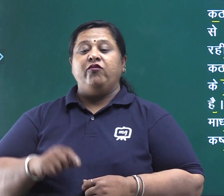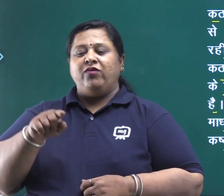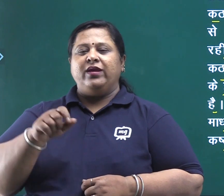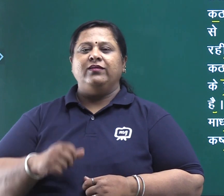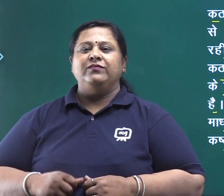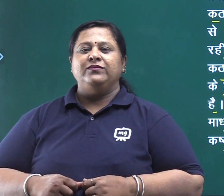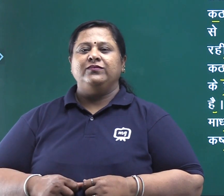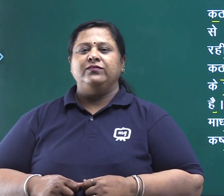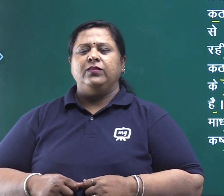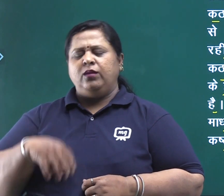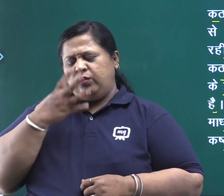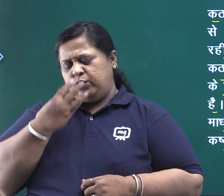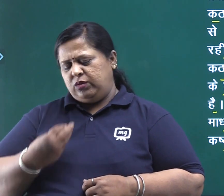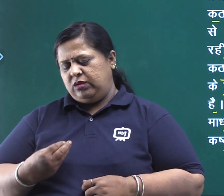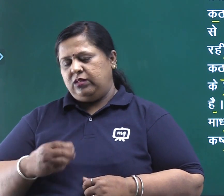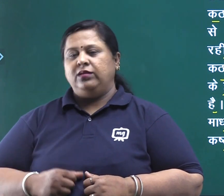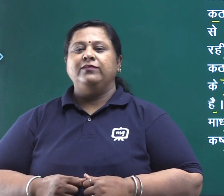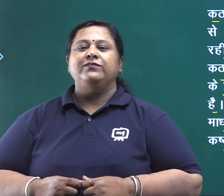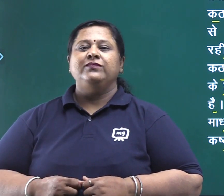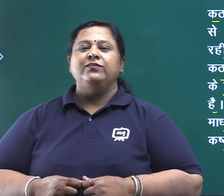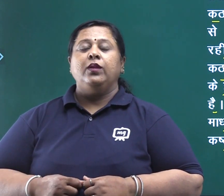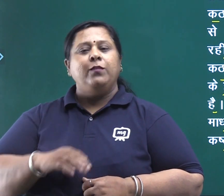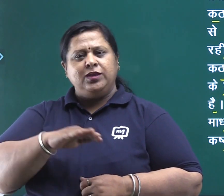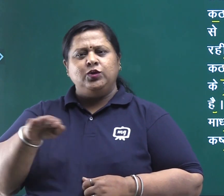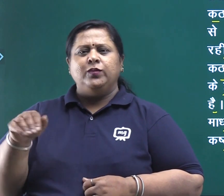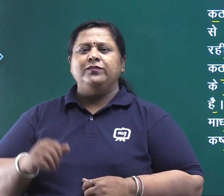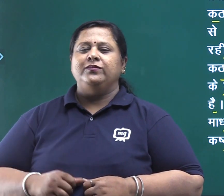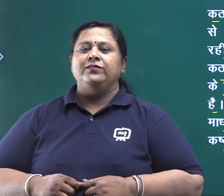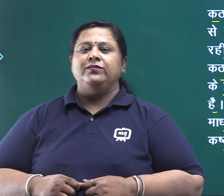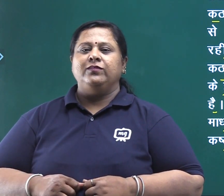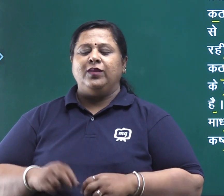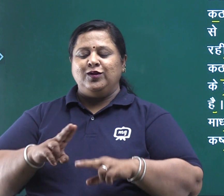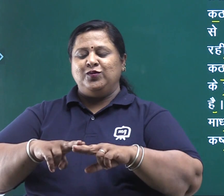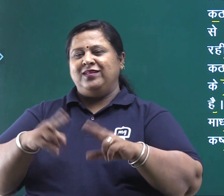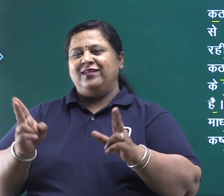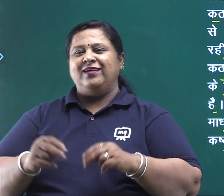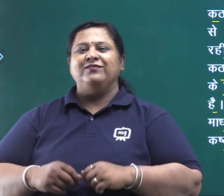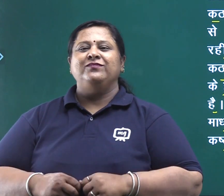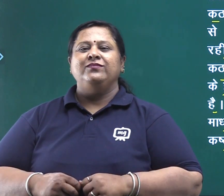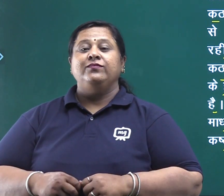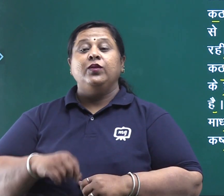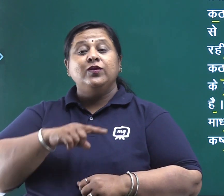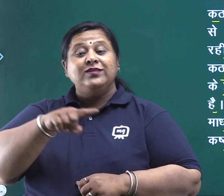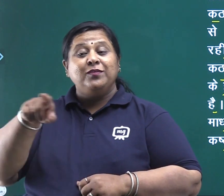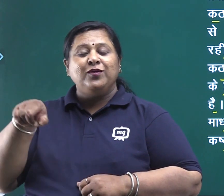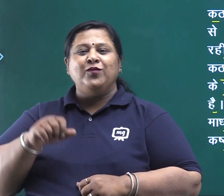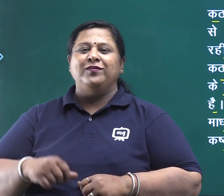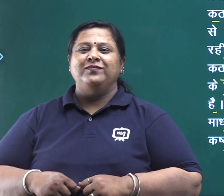वे दुखी रहती हैं। बच्चों, स्वतंत्रता सभी